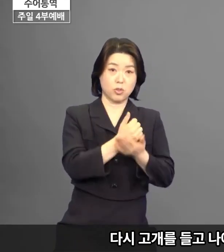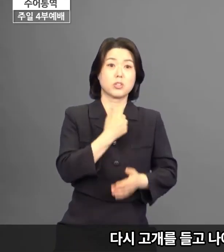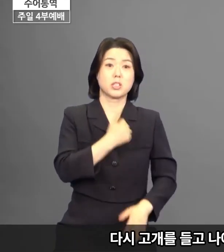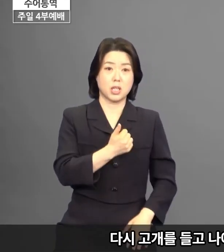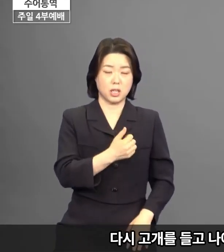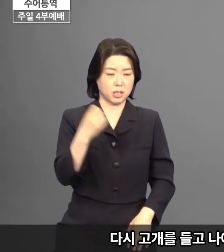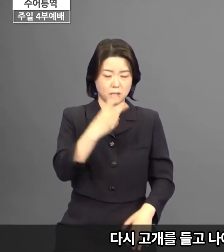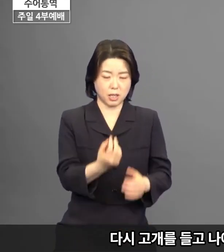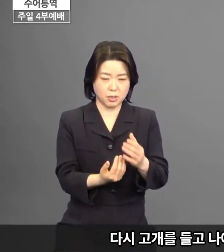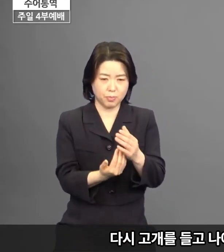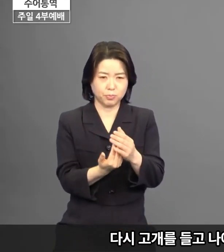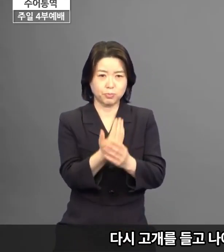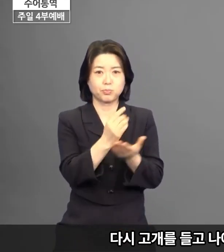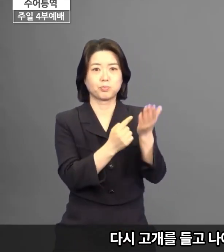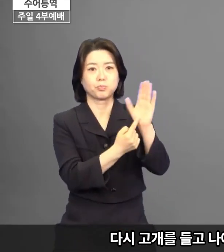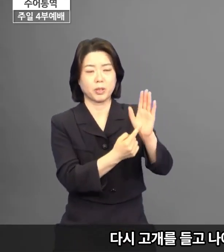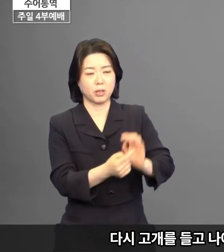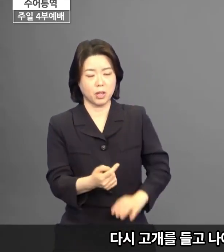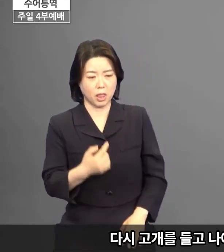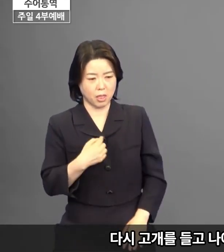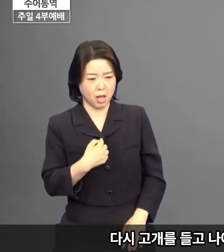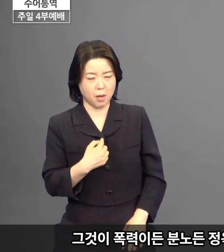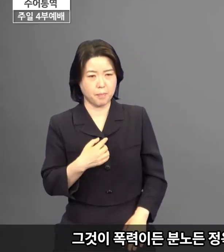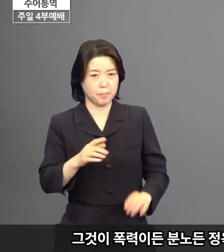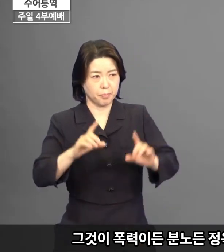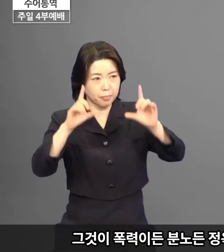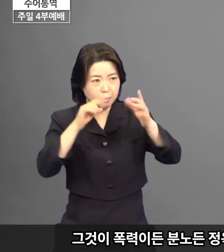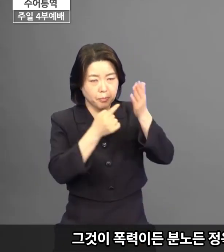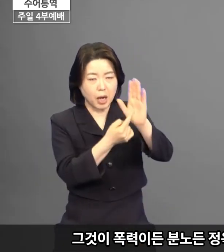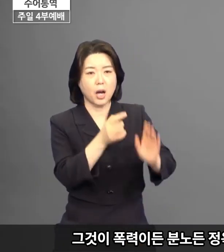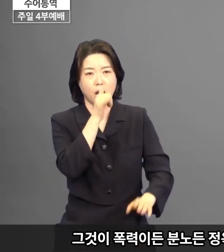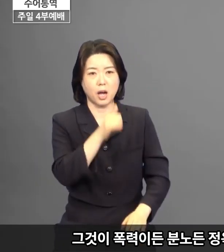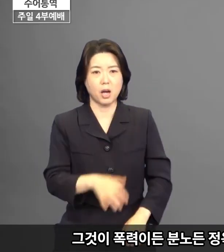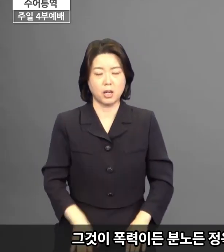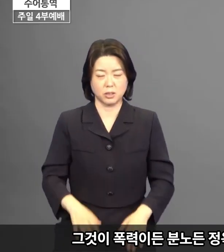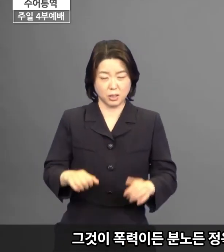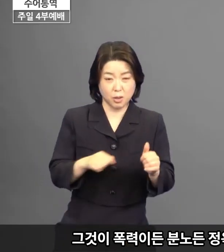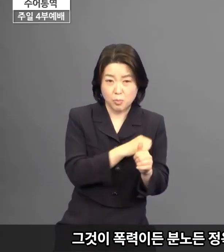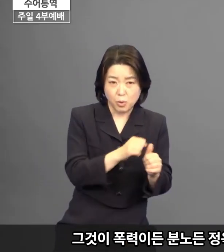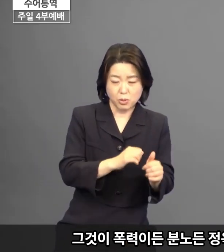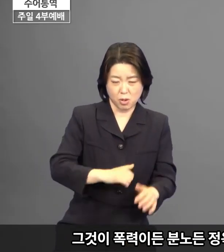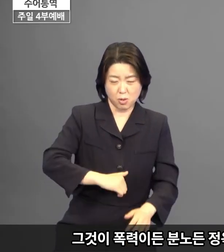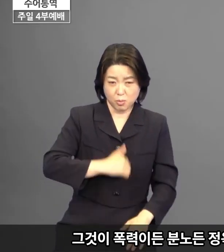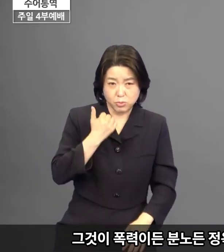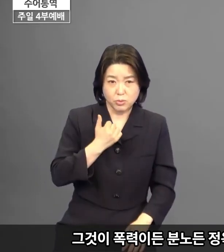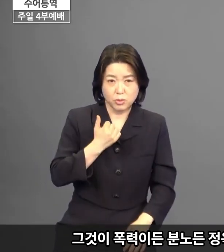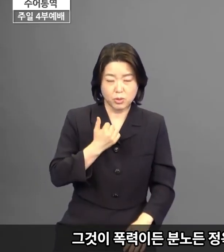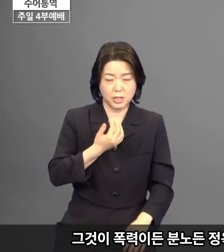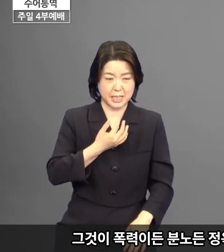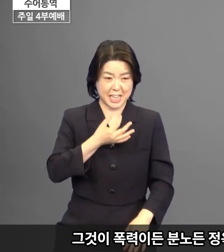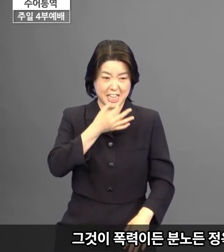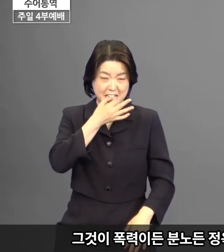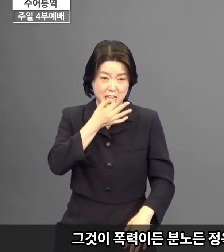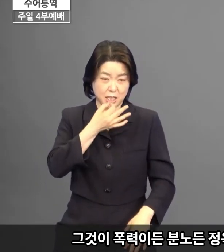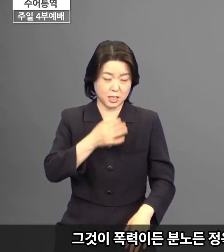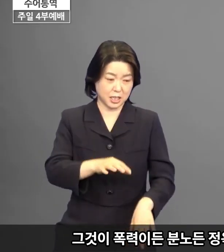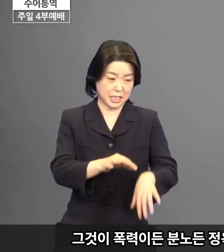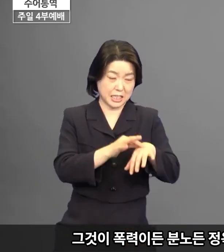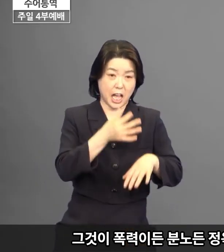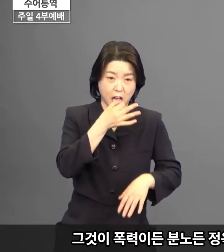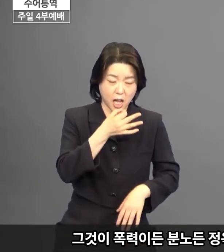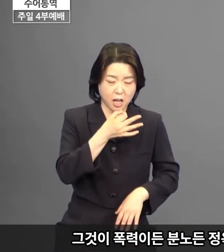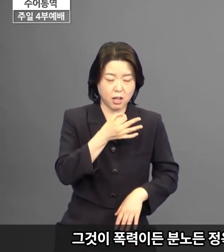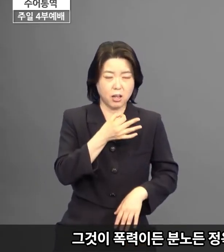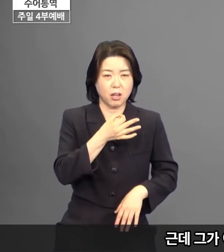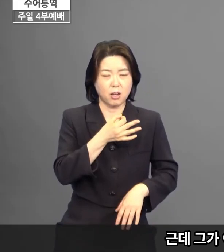다시 고개를 들고 나에게 다가올 때가 있어요. 그것이 폭력이든 분노든 정욕이든 탐식이든